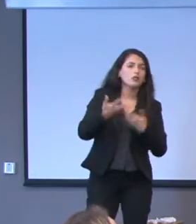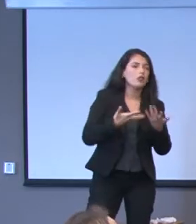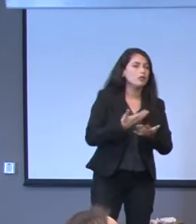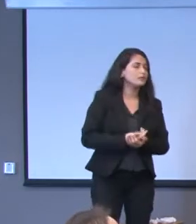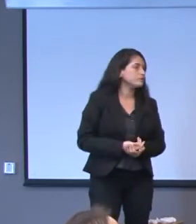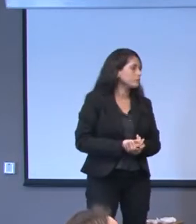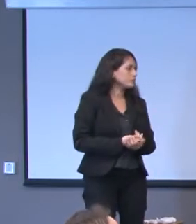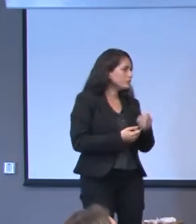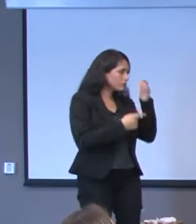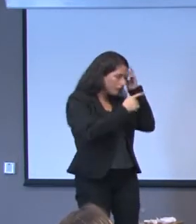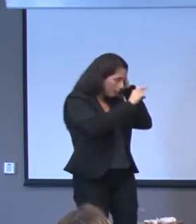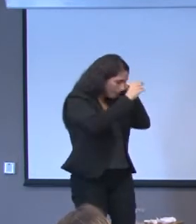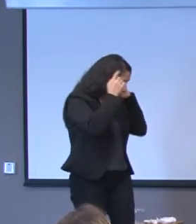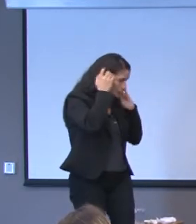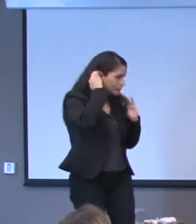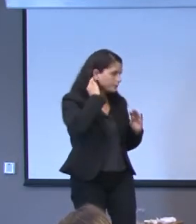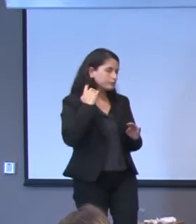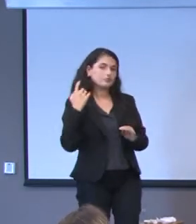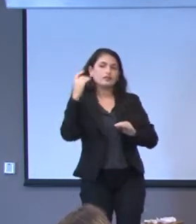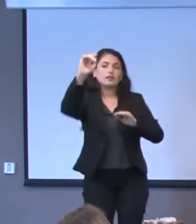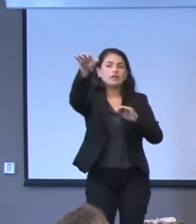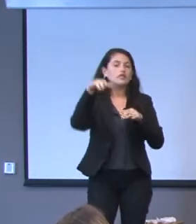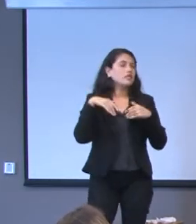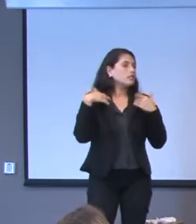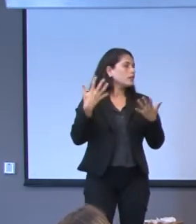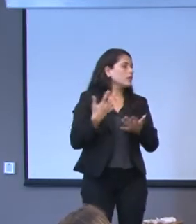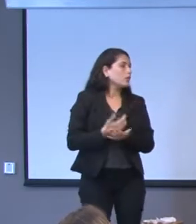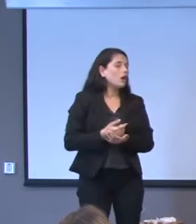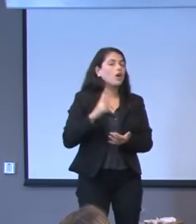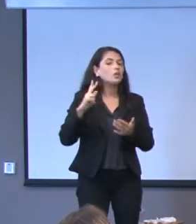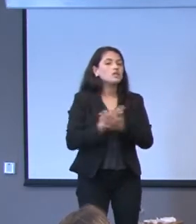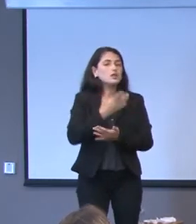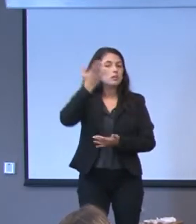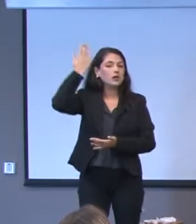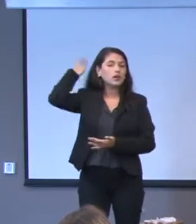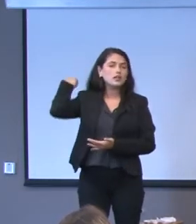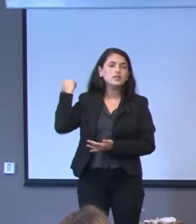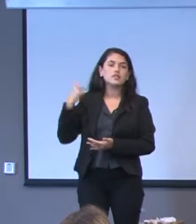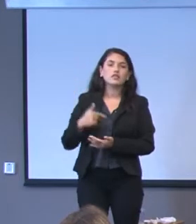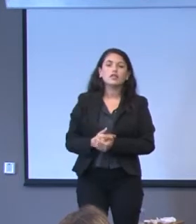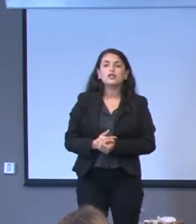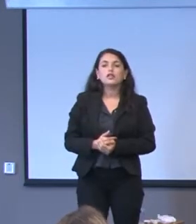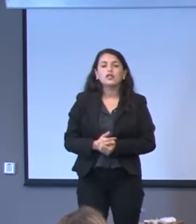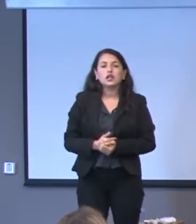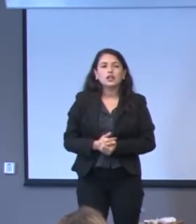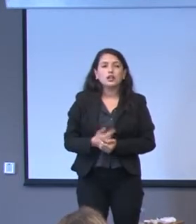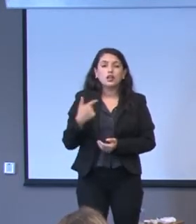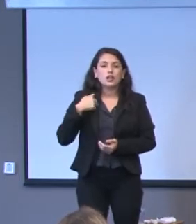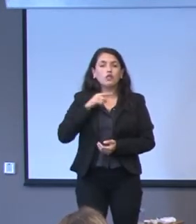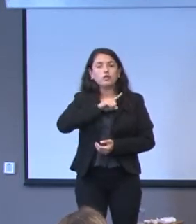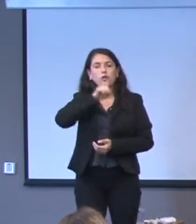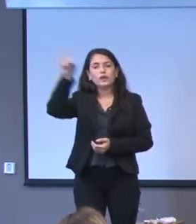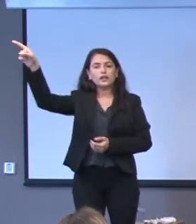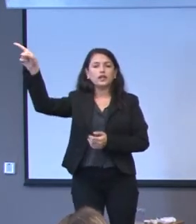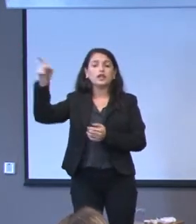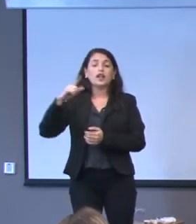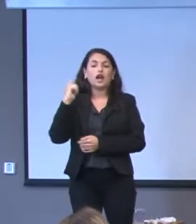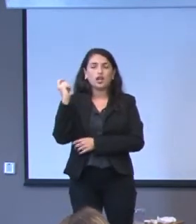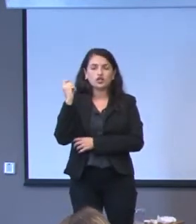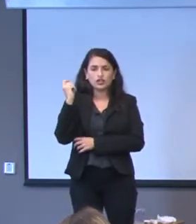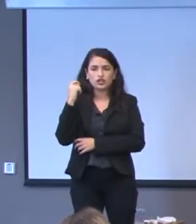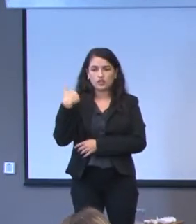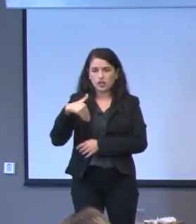Argentina, fui para Buenos Aires fazer um estudo de caso. A gente foi registrar uma escola que tinha sido indicada pelo